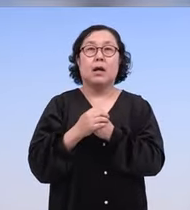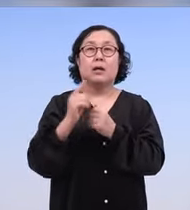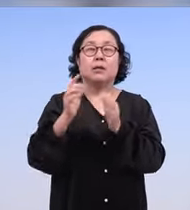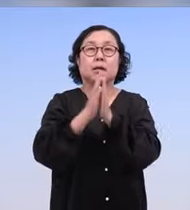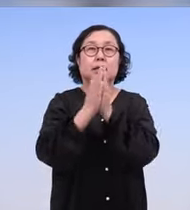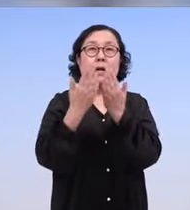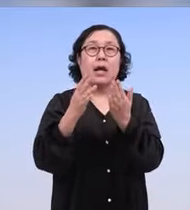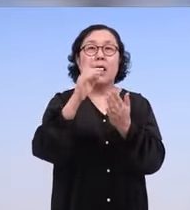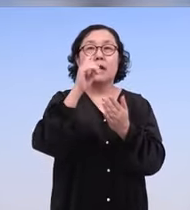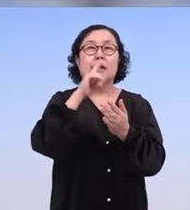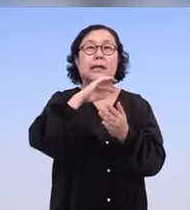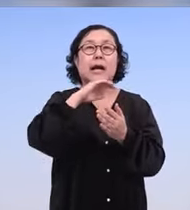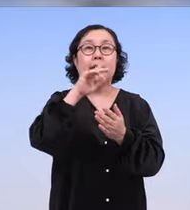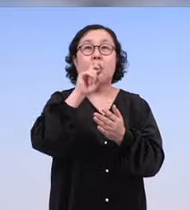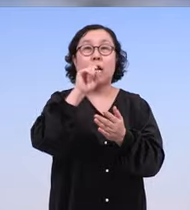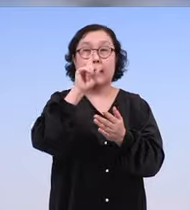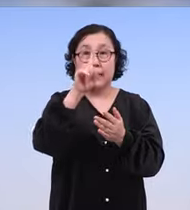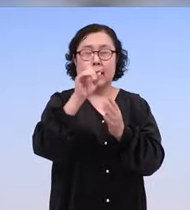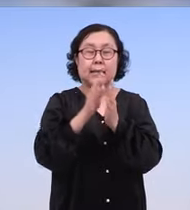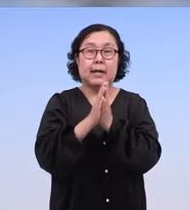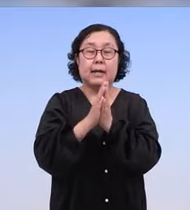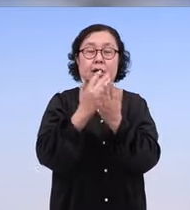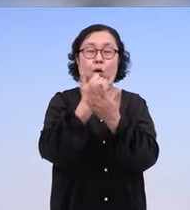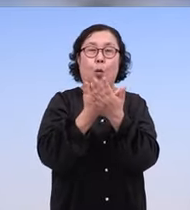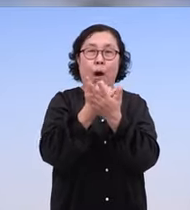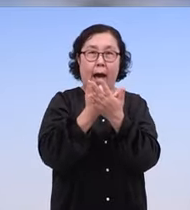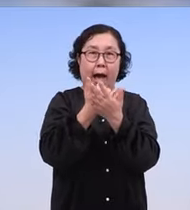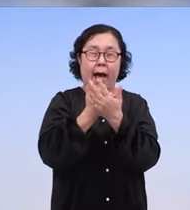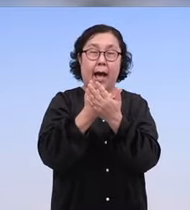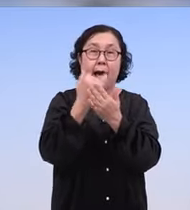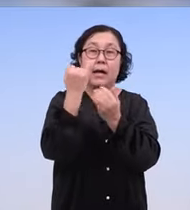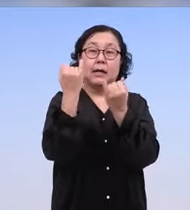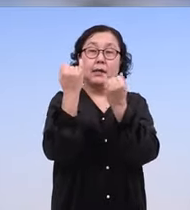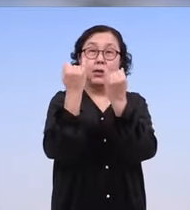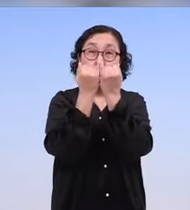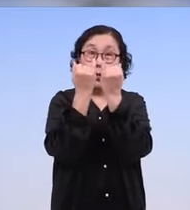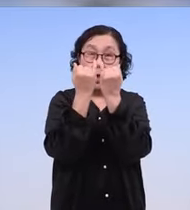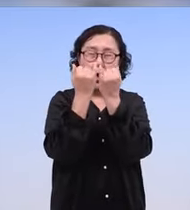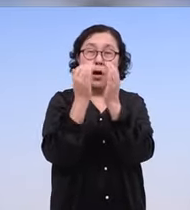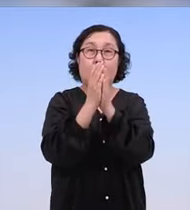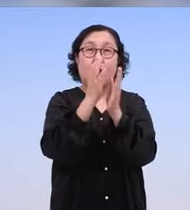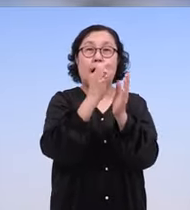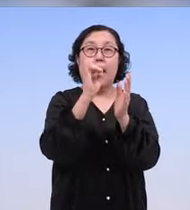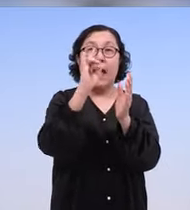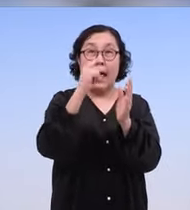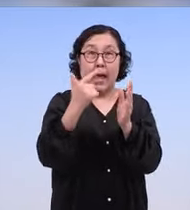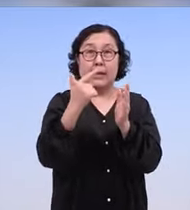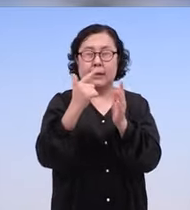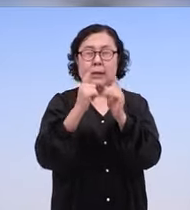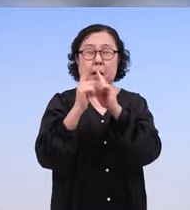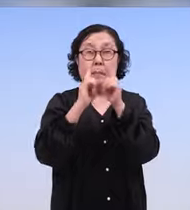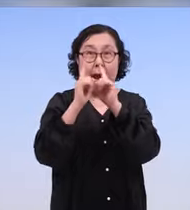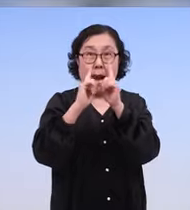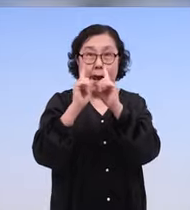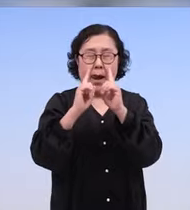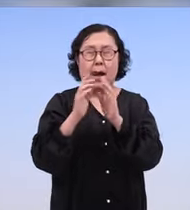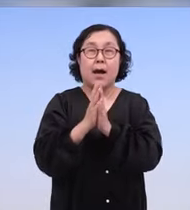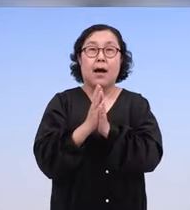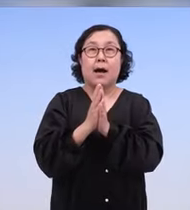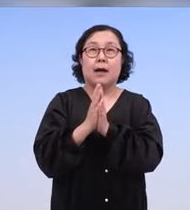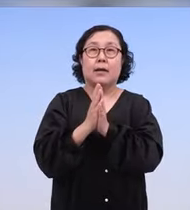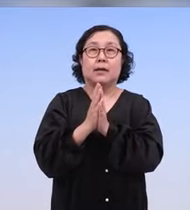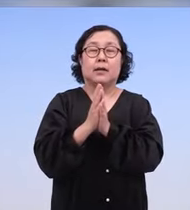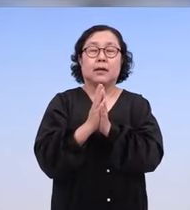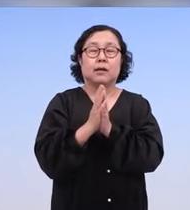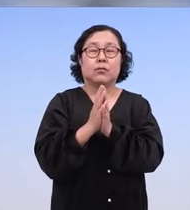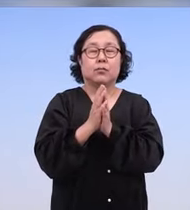책에 11살짜리 그 주인공, 그 고아 소녀인데요. 그 빨강머리 앤이 남긴 주옥 같은 명언들을